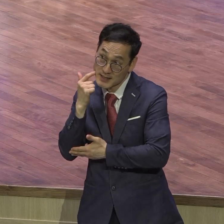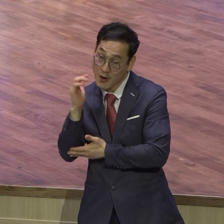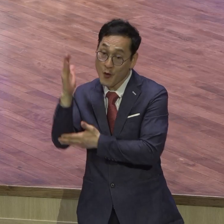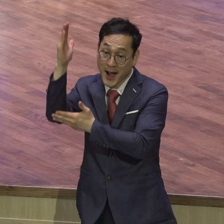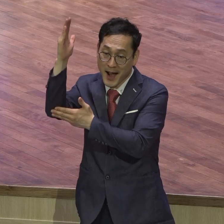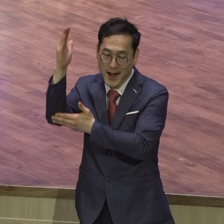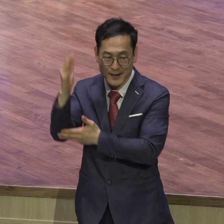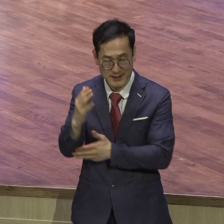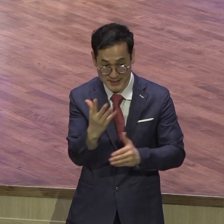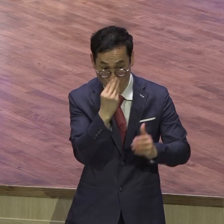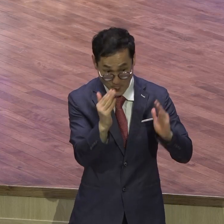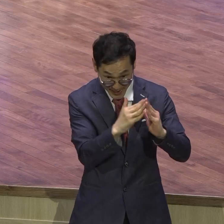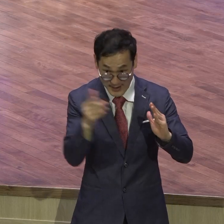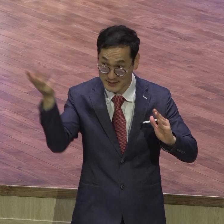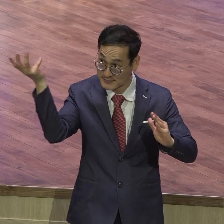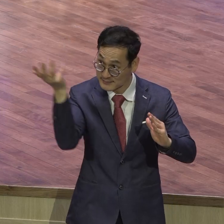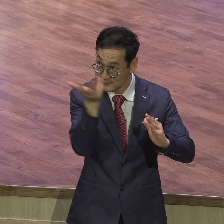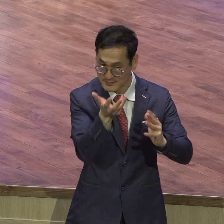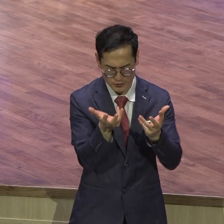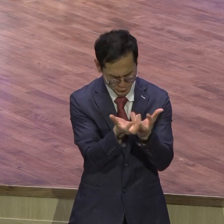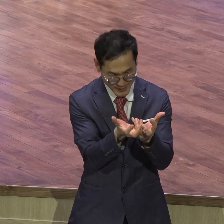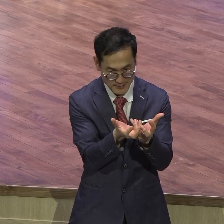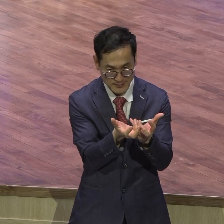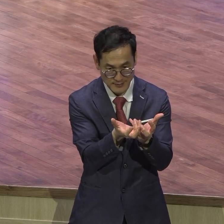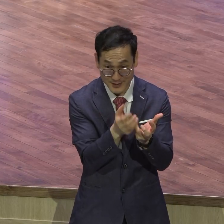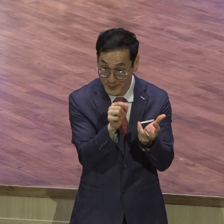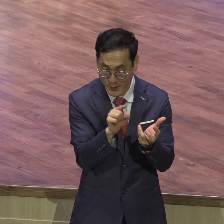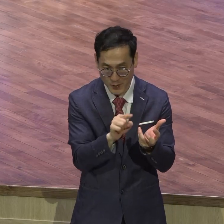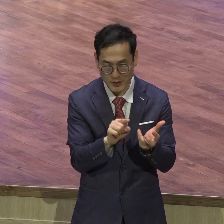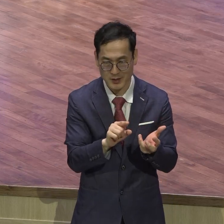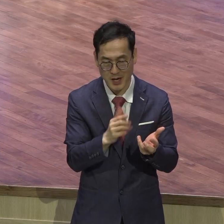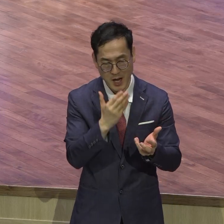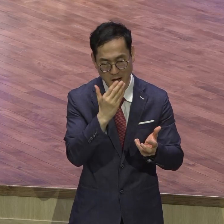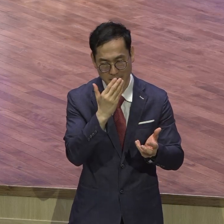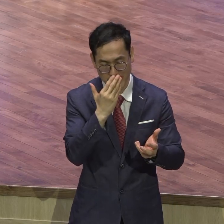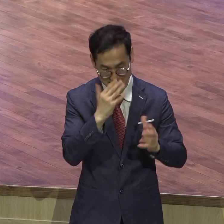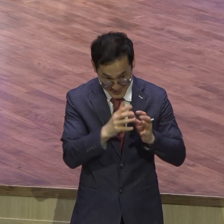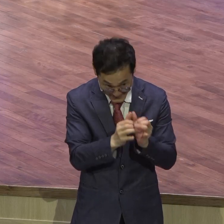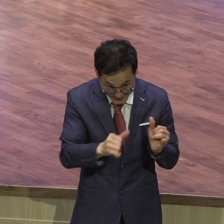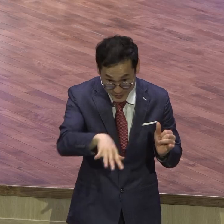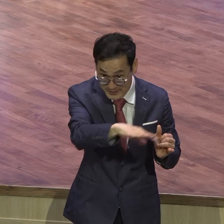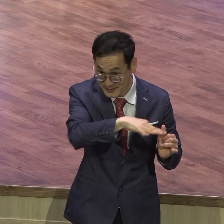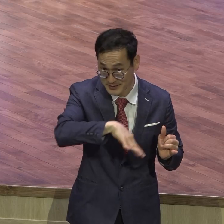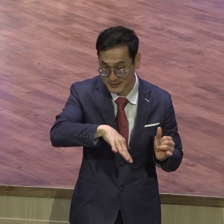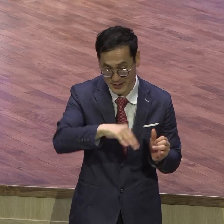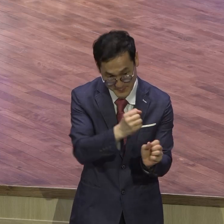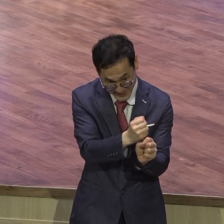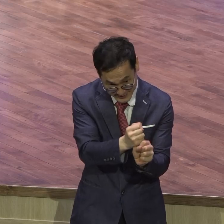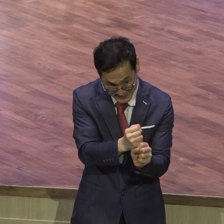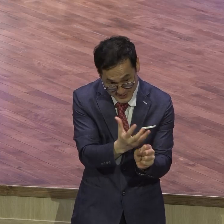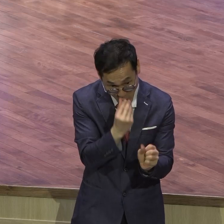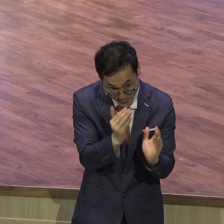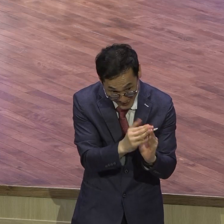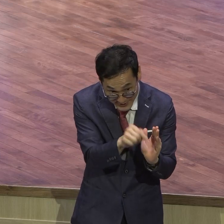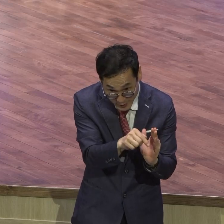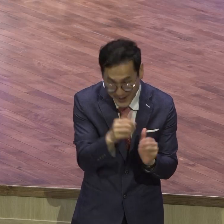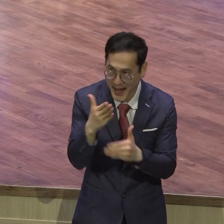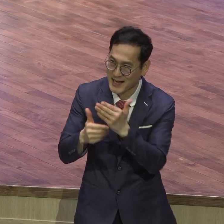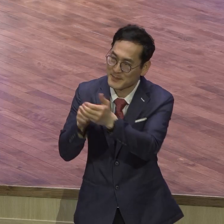충만했는데 이것은 모세와 이스라엘 백성들이 만든 성막이 하나님의 뜻이고